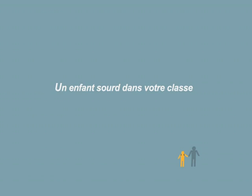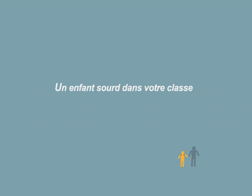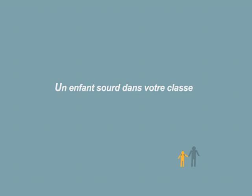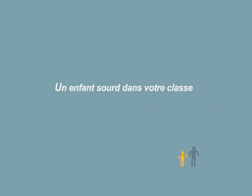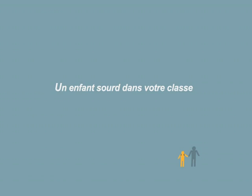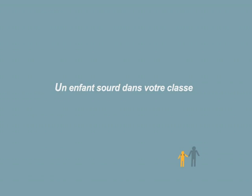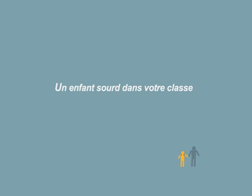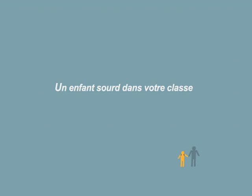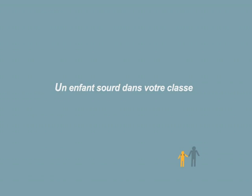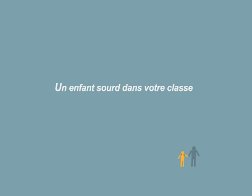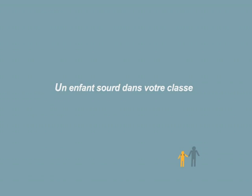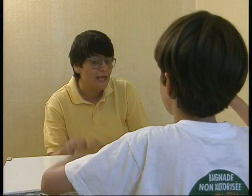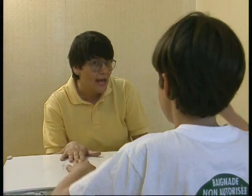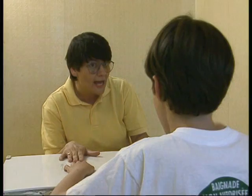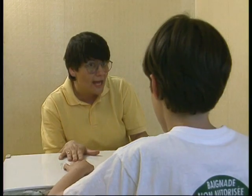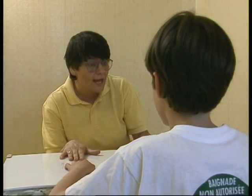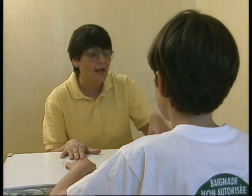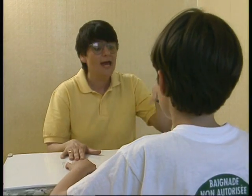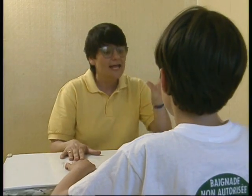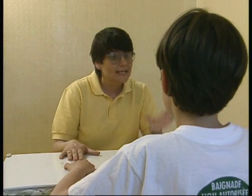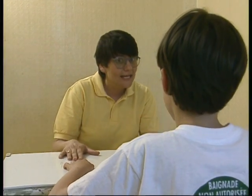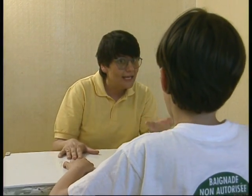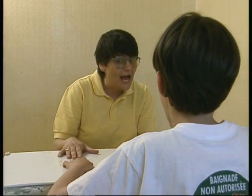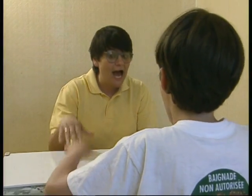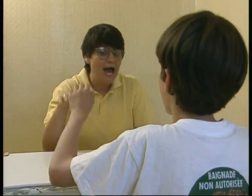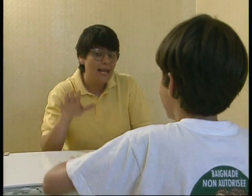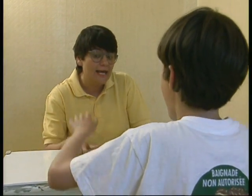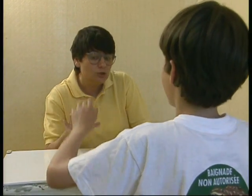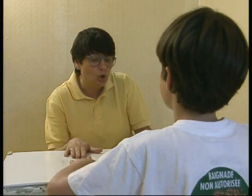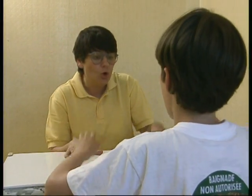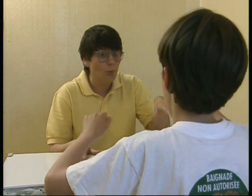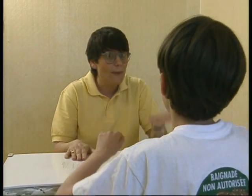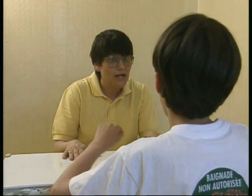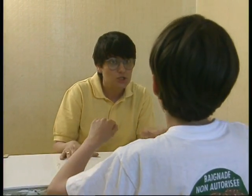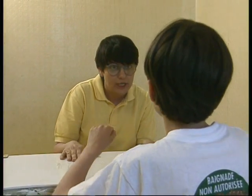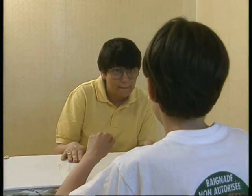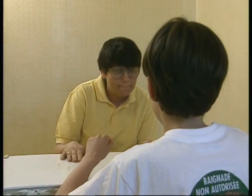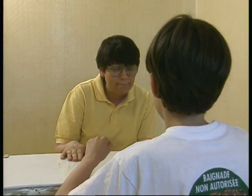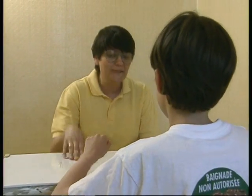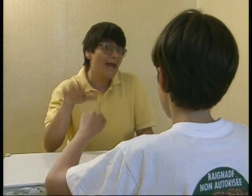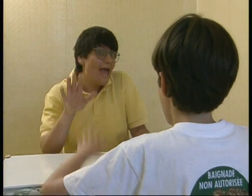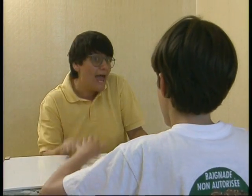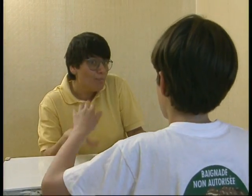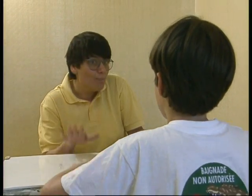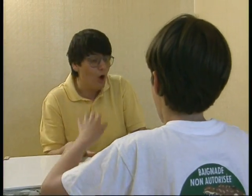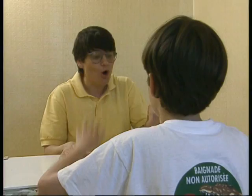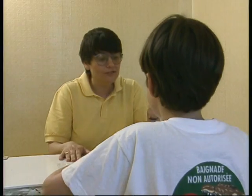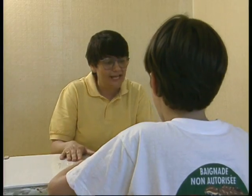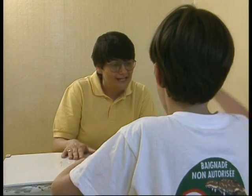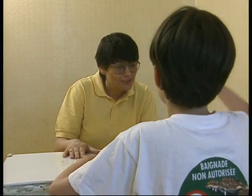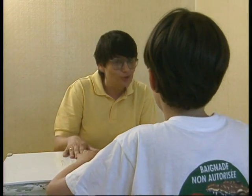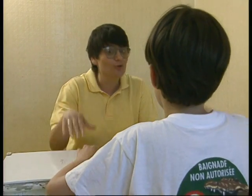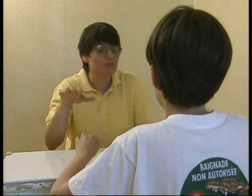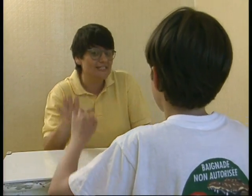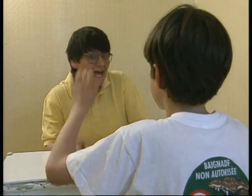Il était une fermière qui allait au marché. Elle